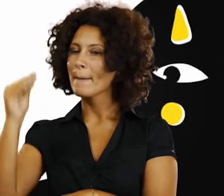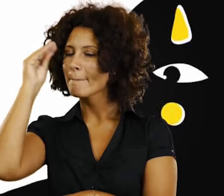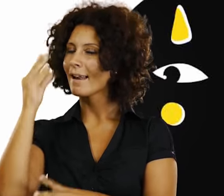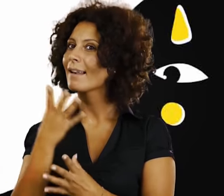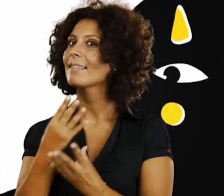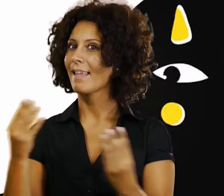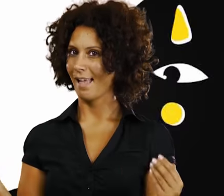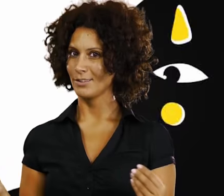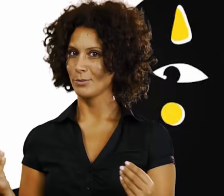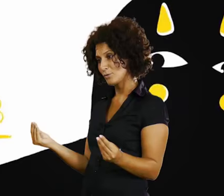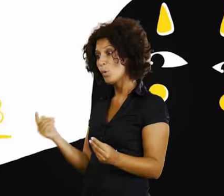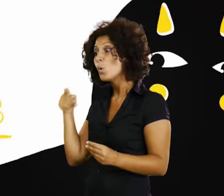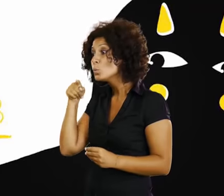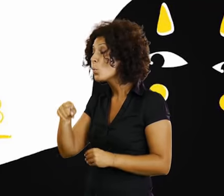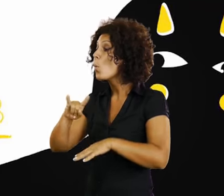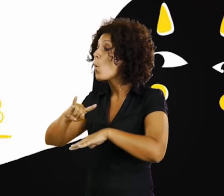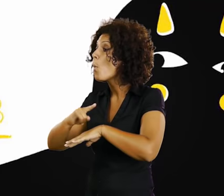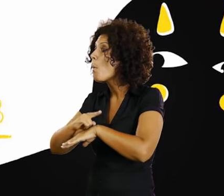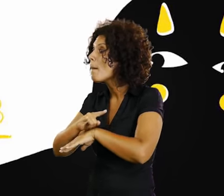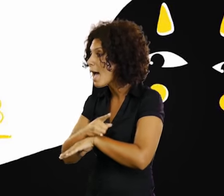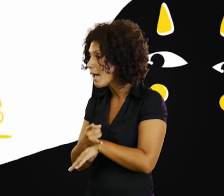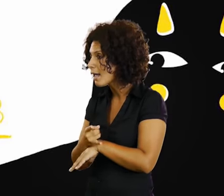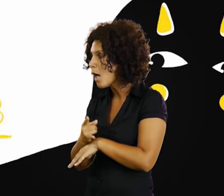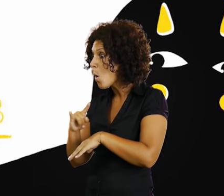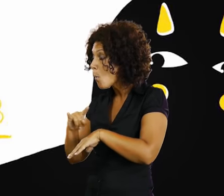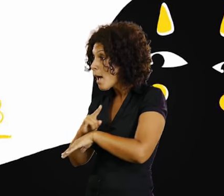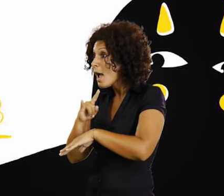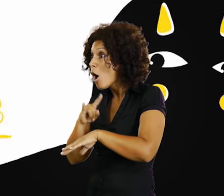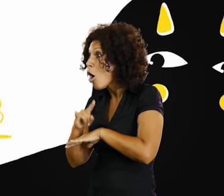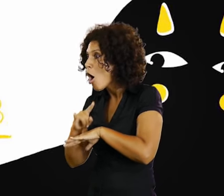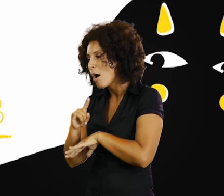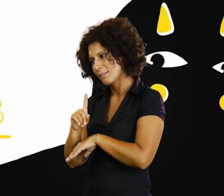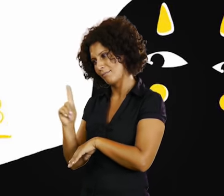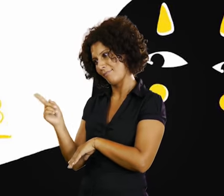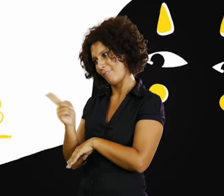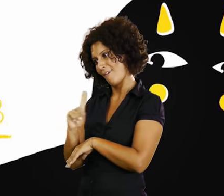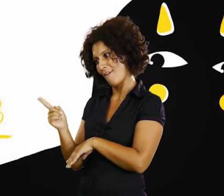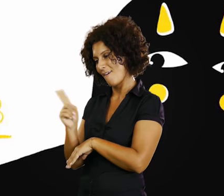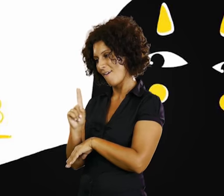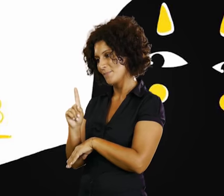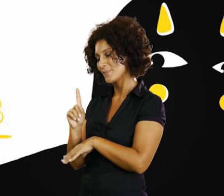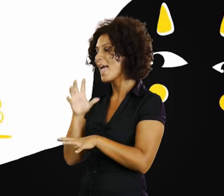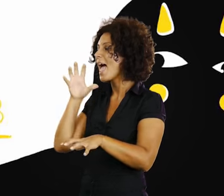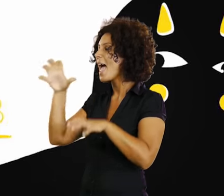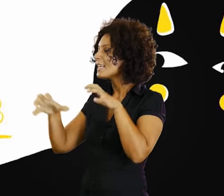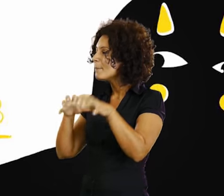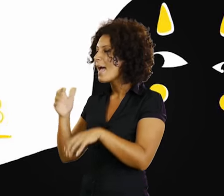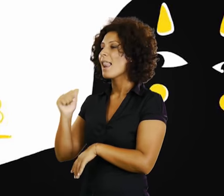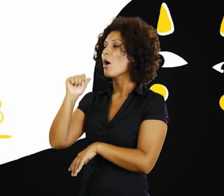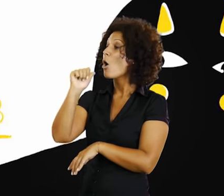te. Tu sei tu, lumaca, e le lumache non corrono. Come ogni